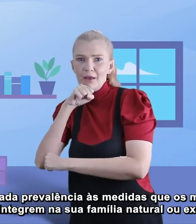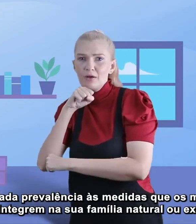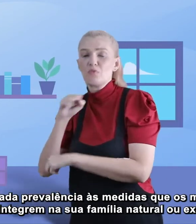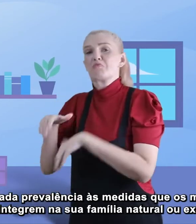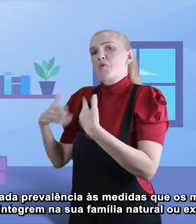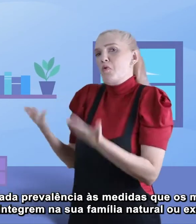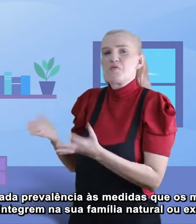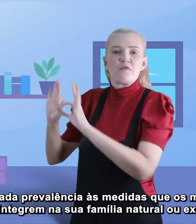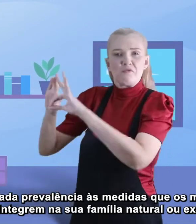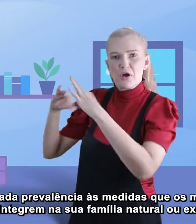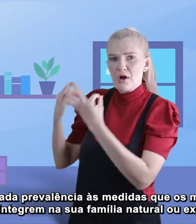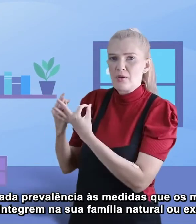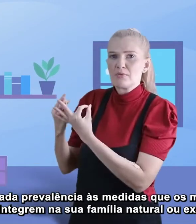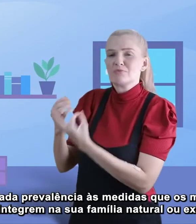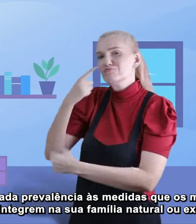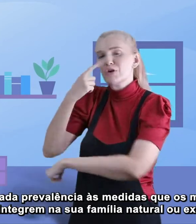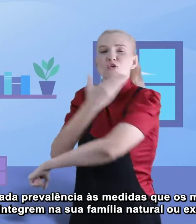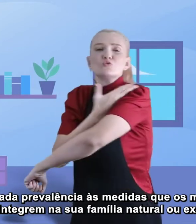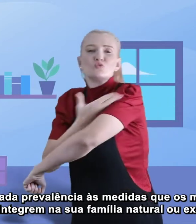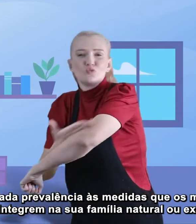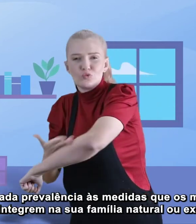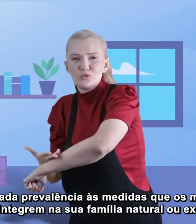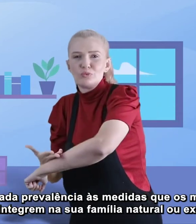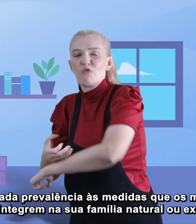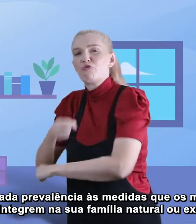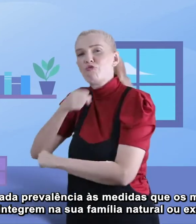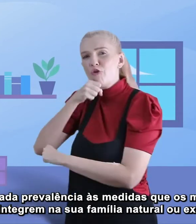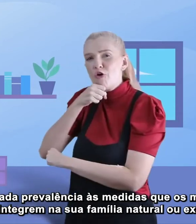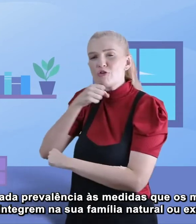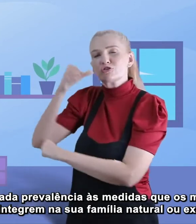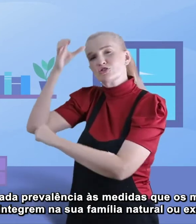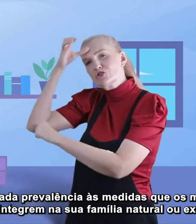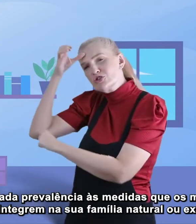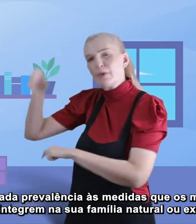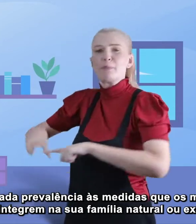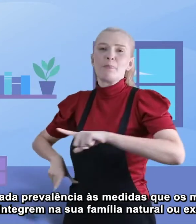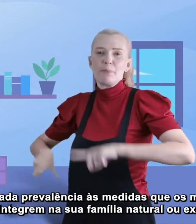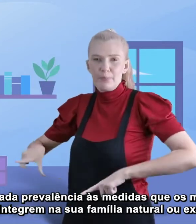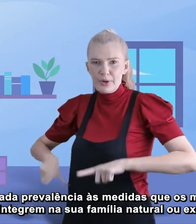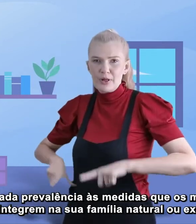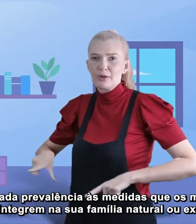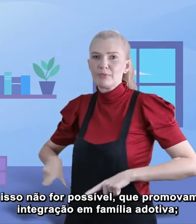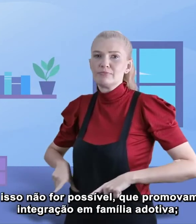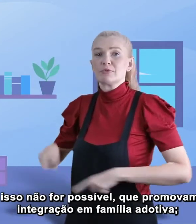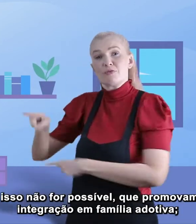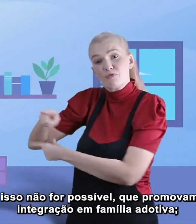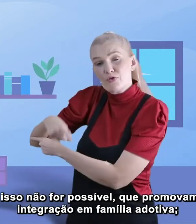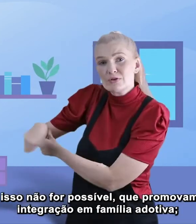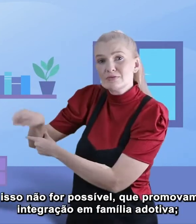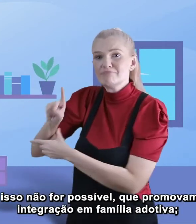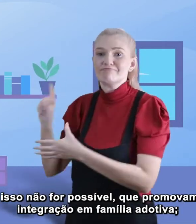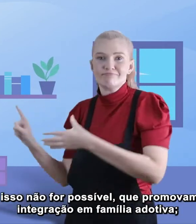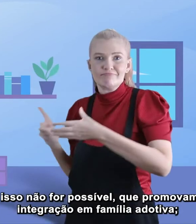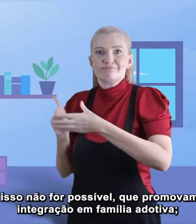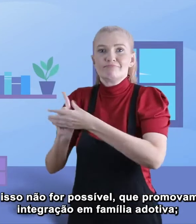às medidas que os mantenham ou reintegrem na sua família natural ou extensa, ou, se isso não